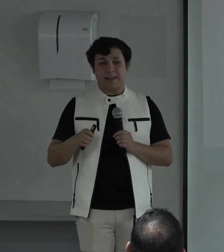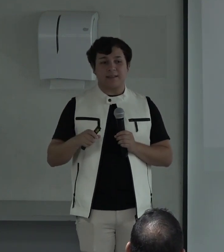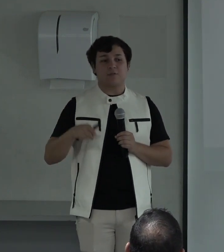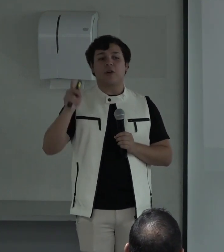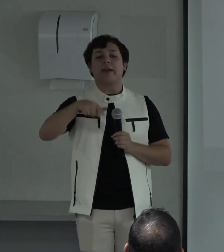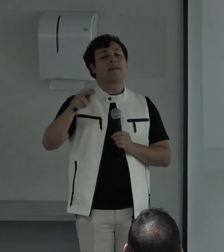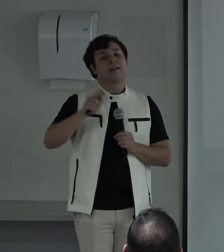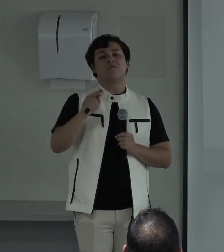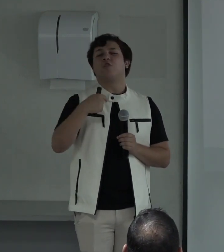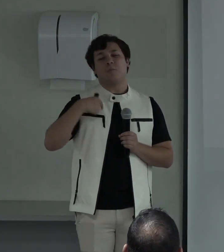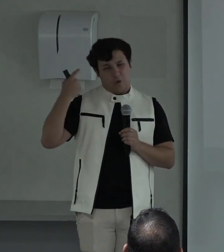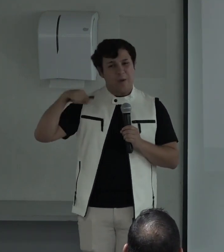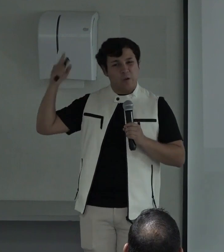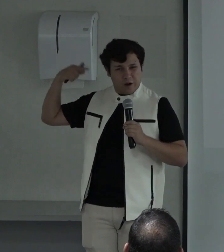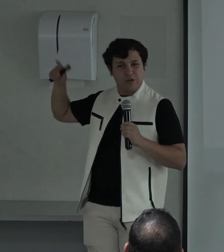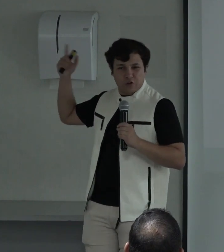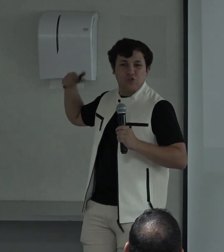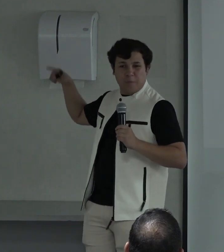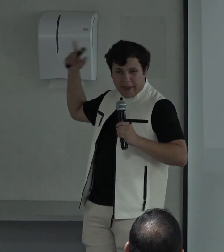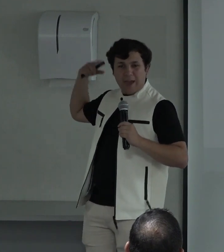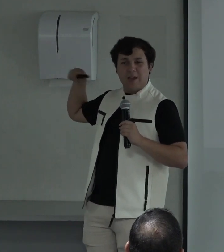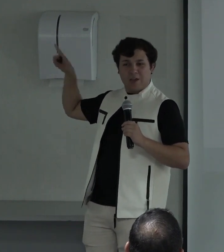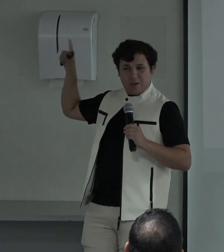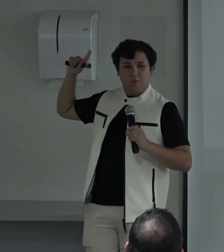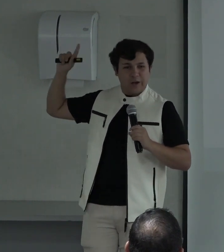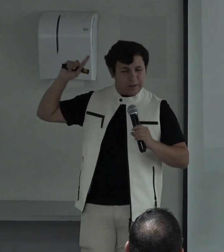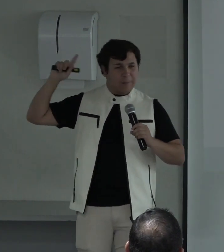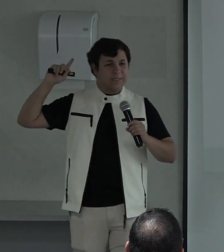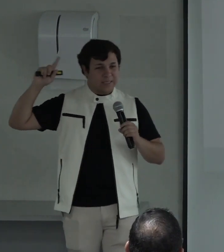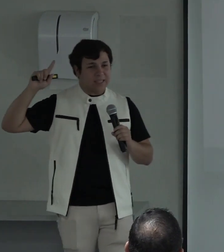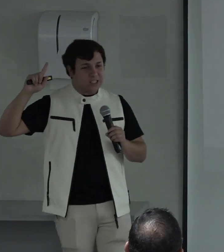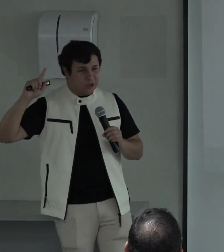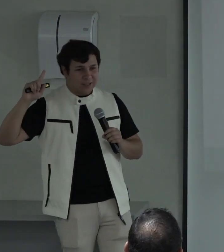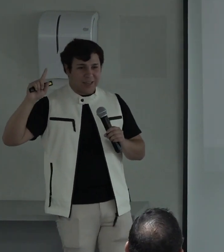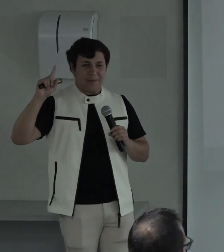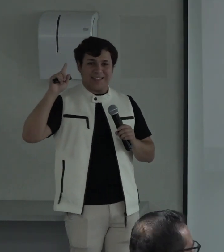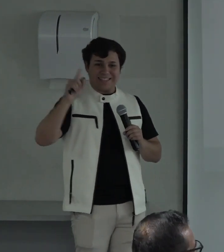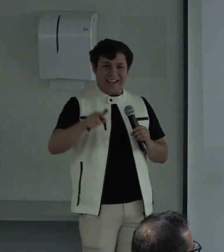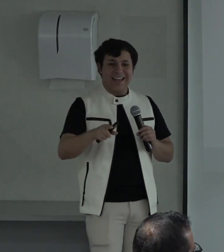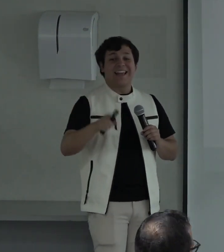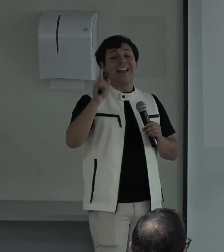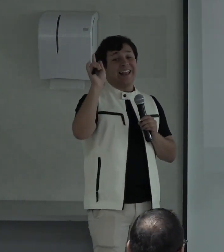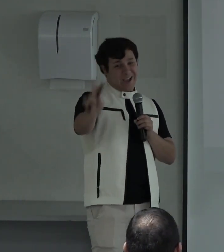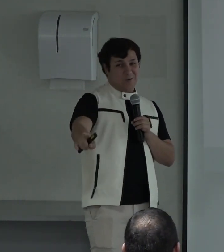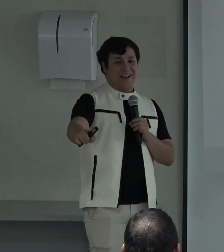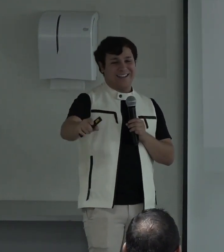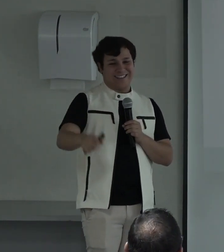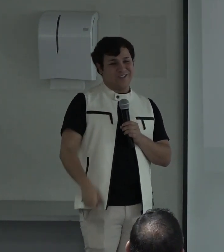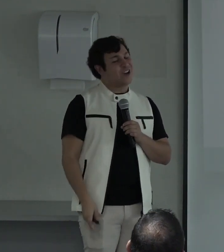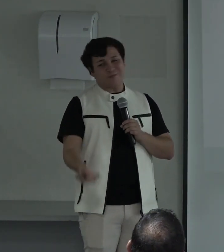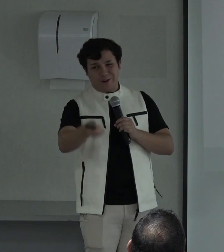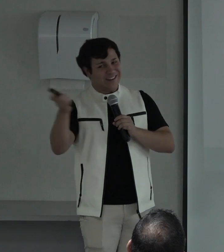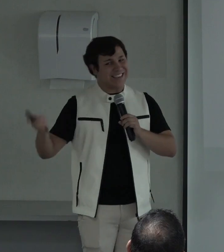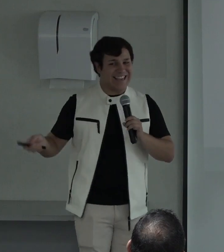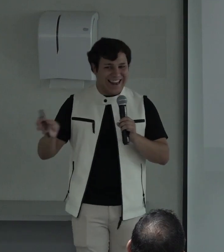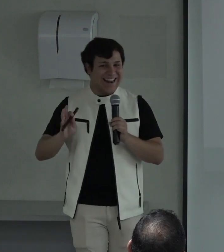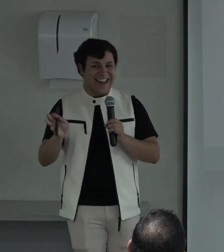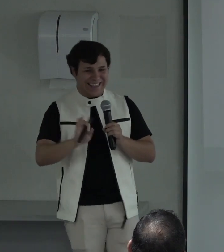decimos, oye, yo me acuerdo, yo tomé una capacitación que me decía lengua. No es por señalar a nadie,